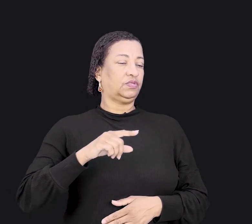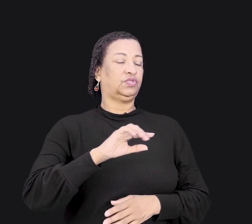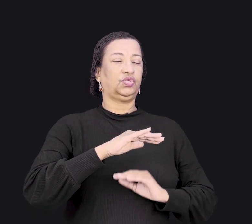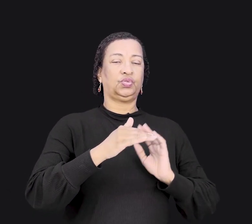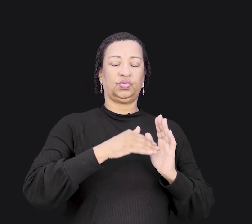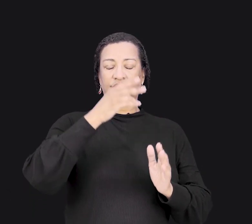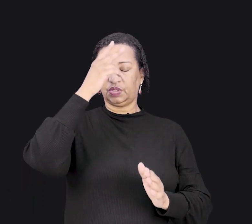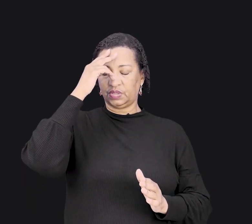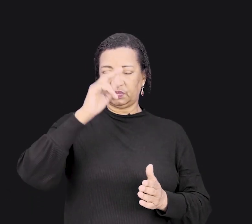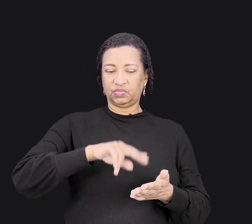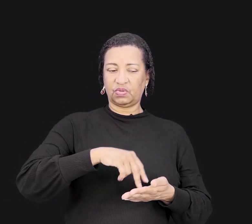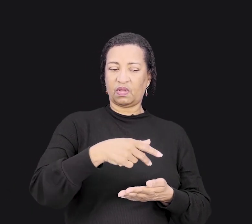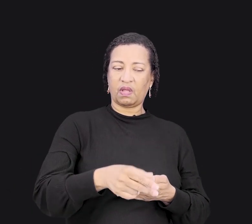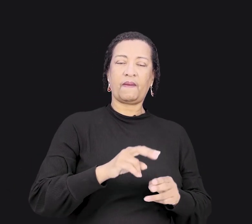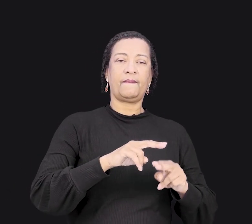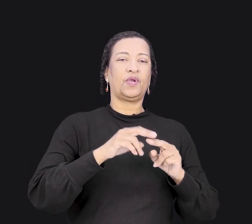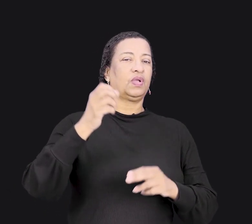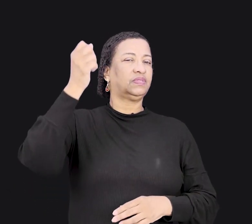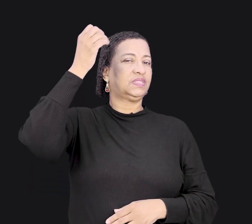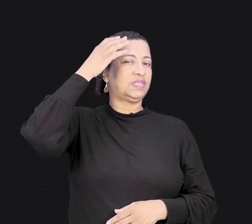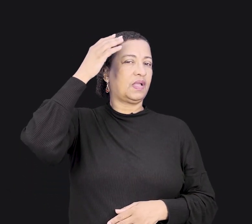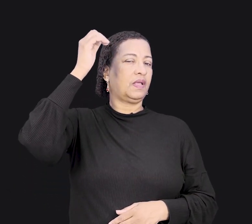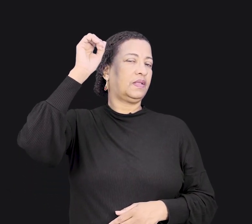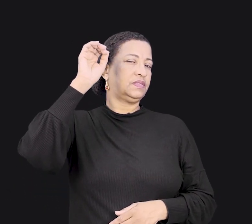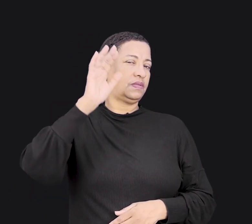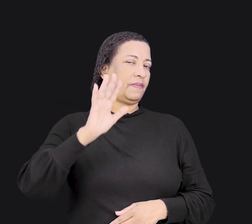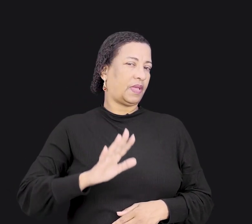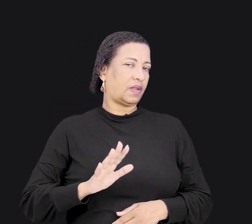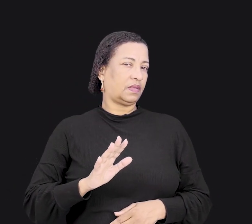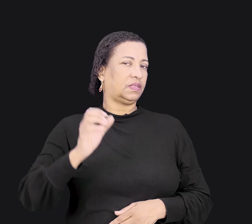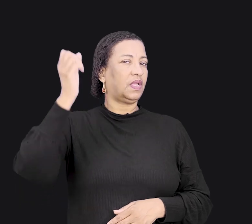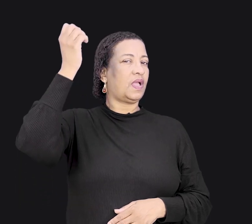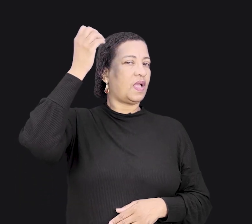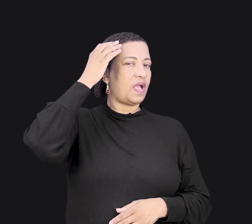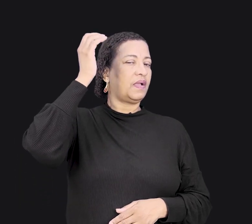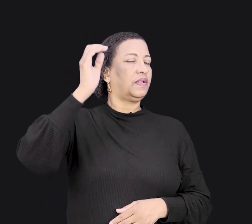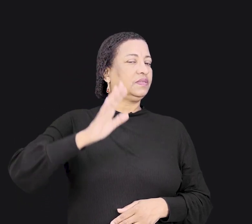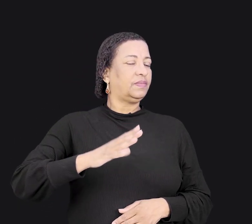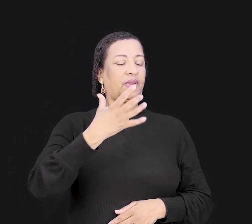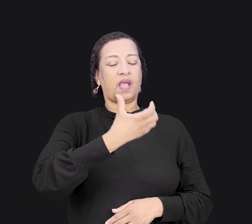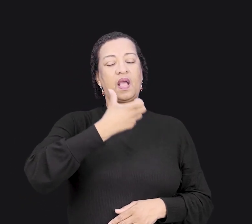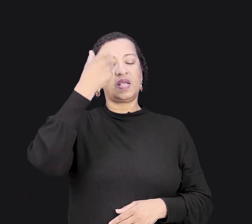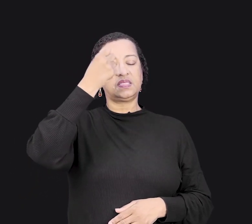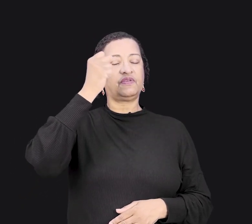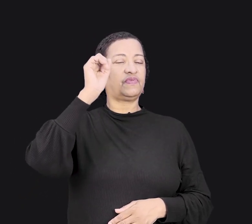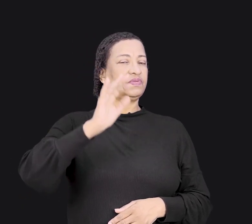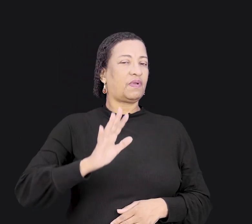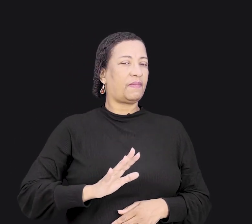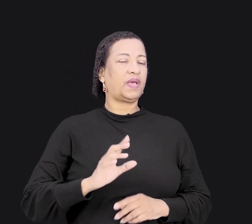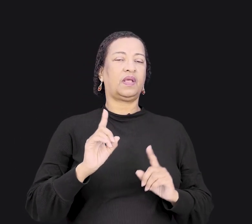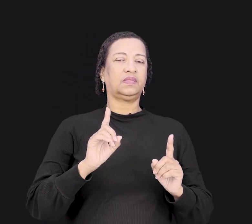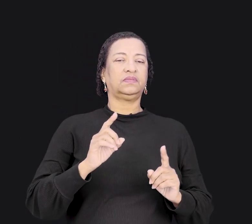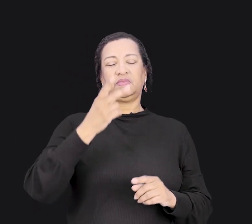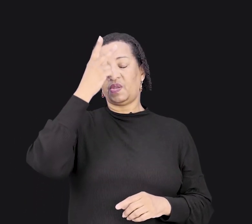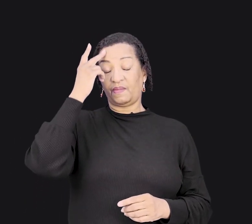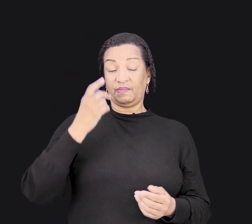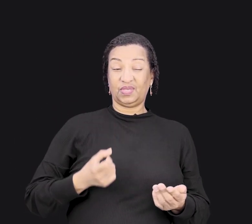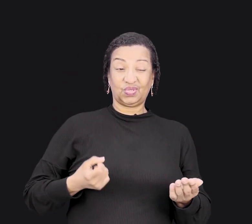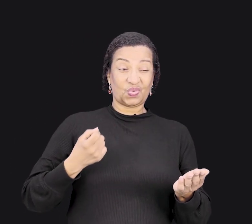enganoso sobre a graça barata. A graça não é barata, a salvação não é barata. Ninguém compra a salvação, nem com